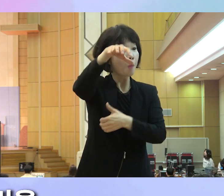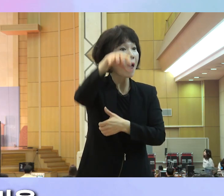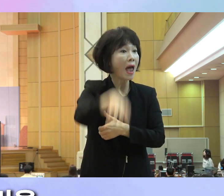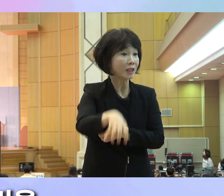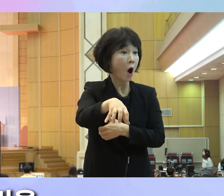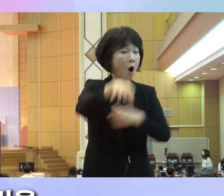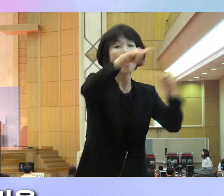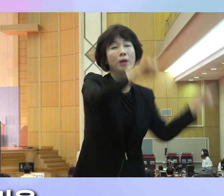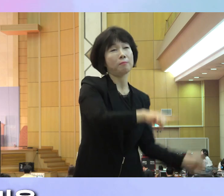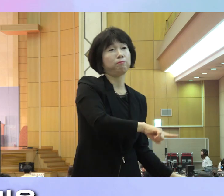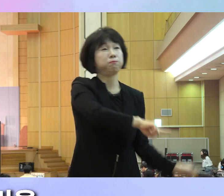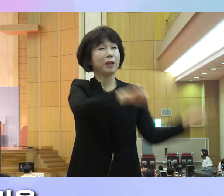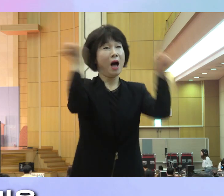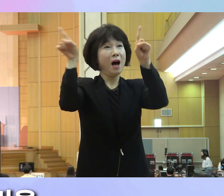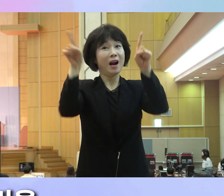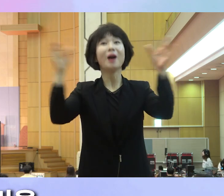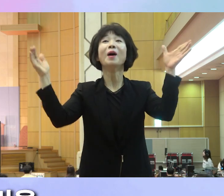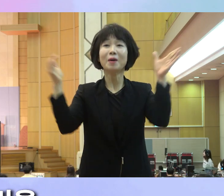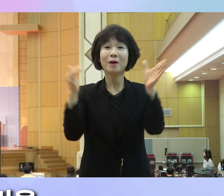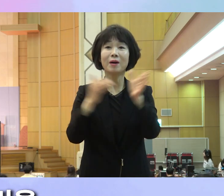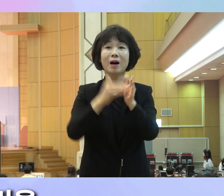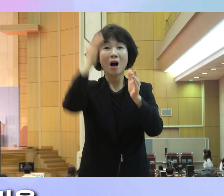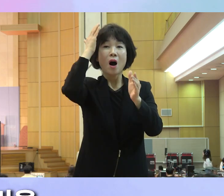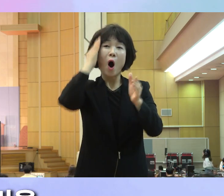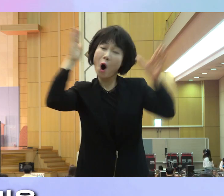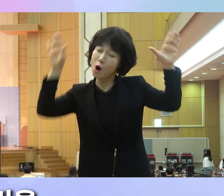무덤에서 살아나셨네.